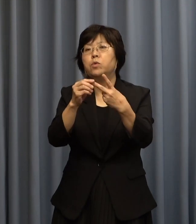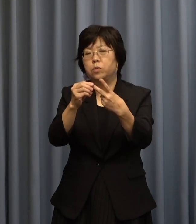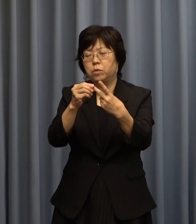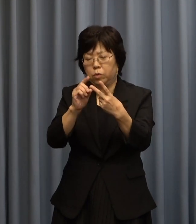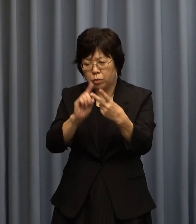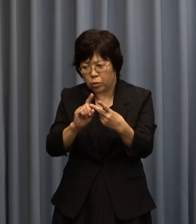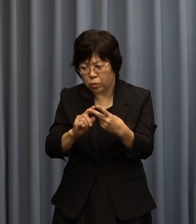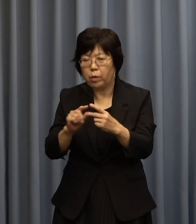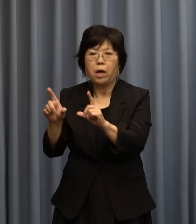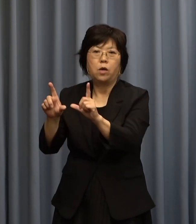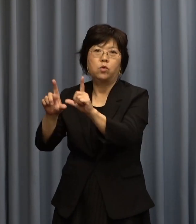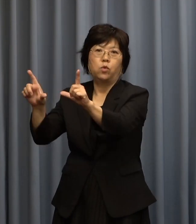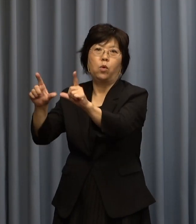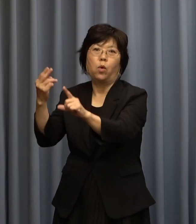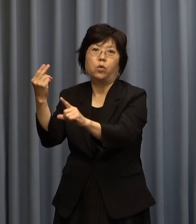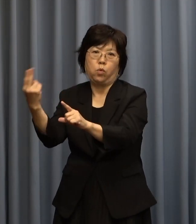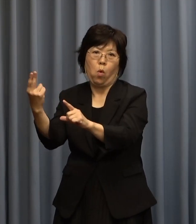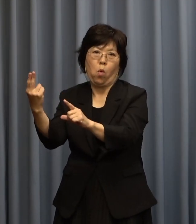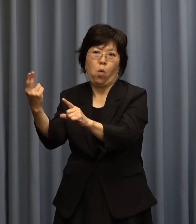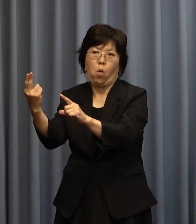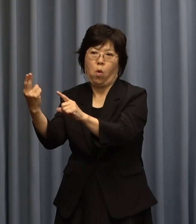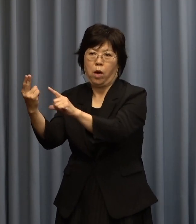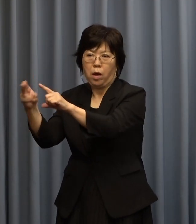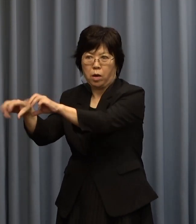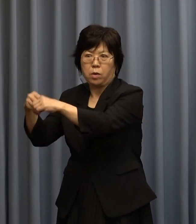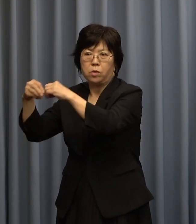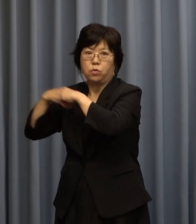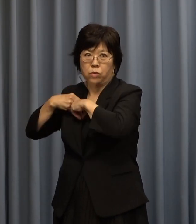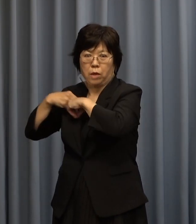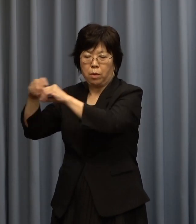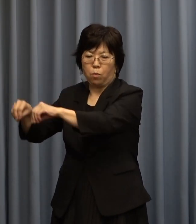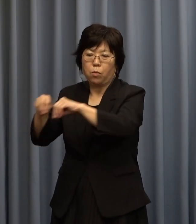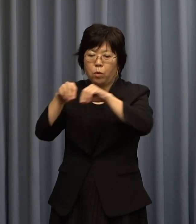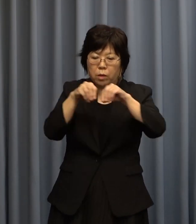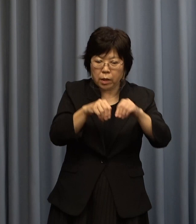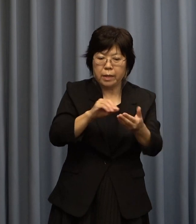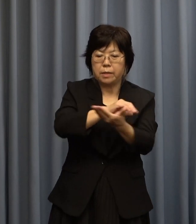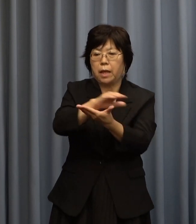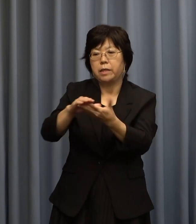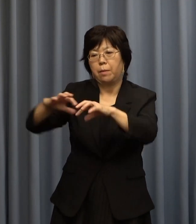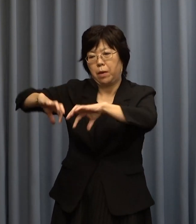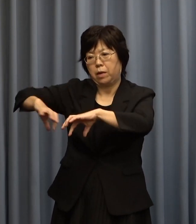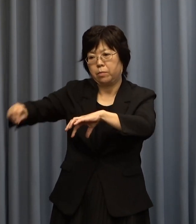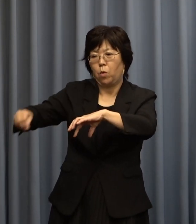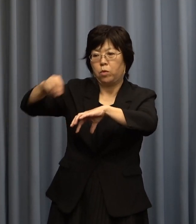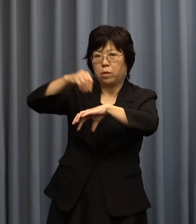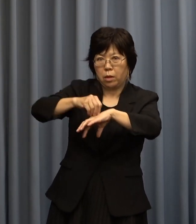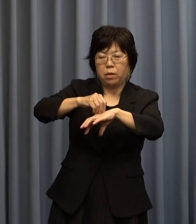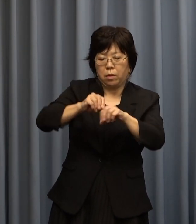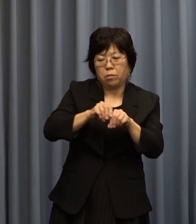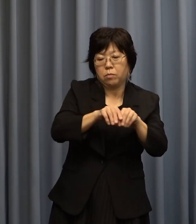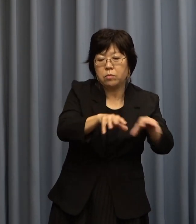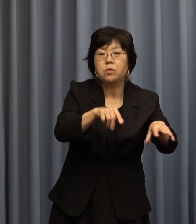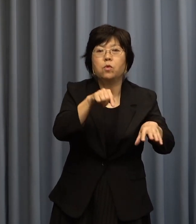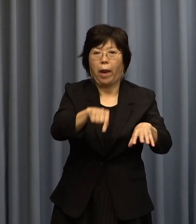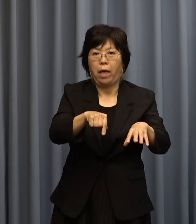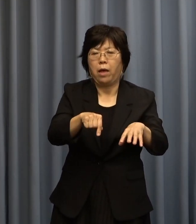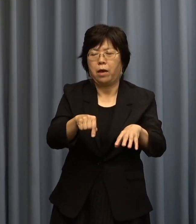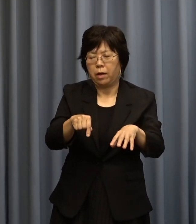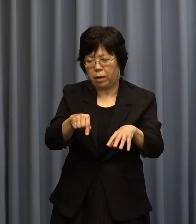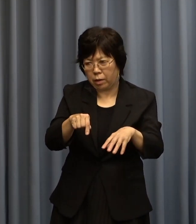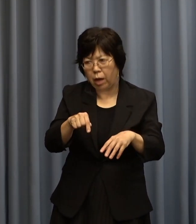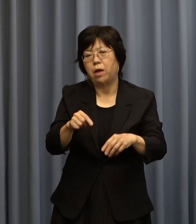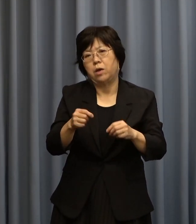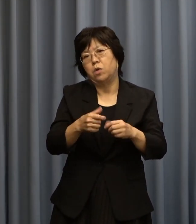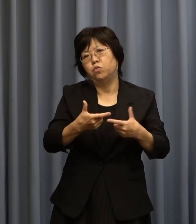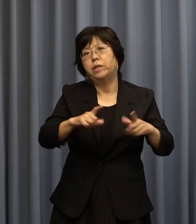内での感染者が増えている。このため東京都との往来を今後、東